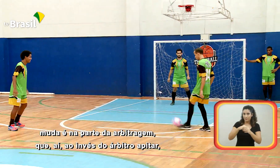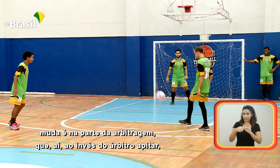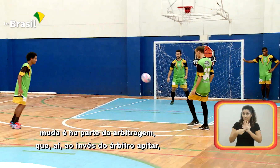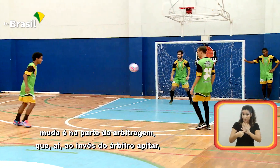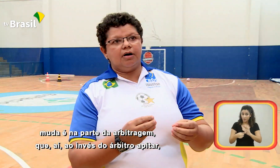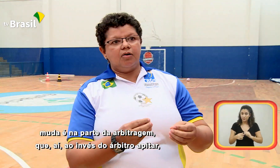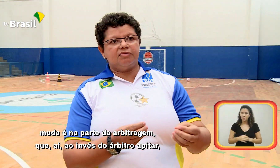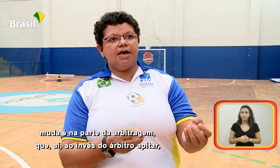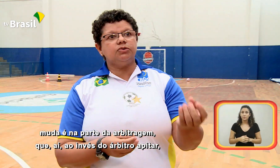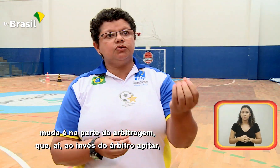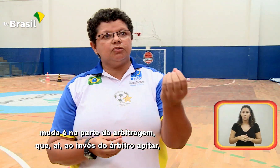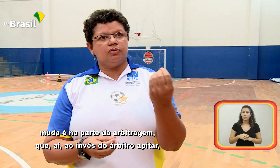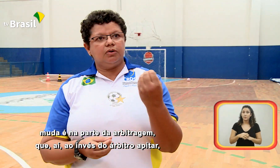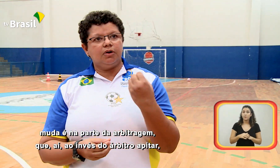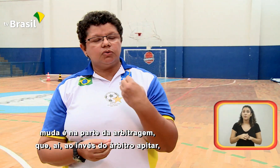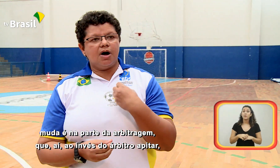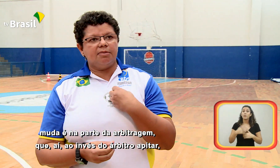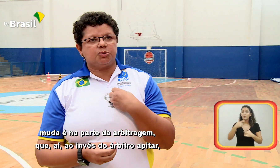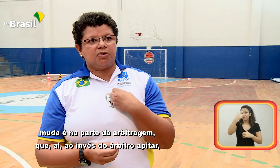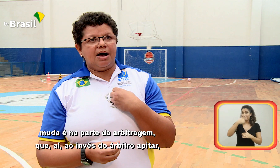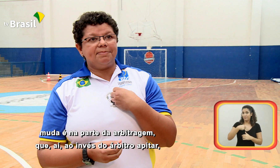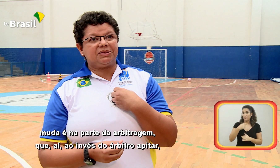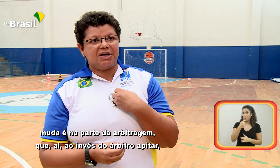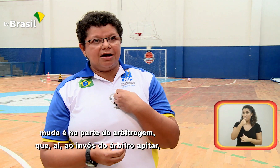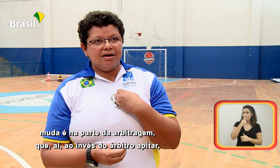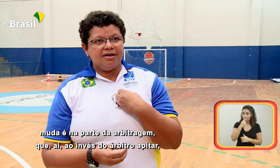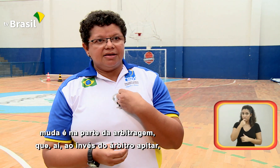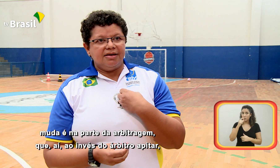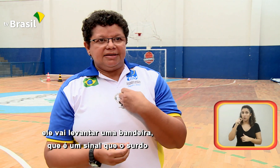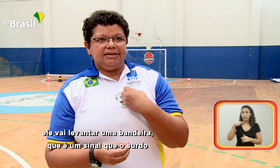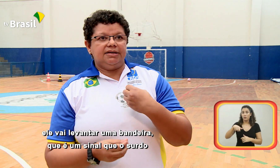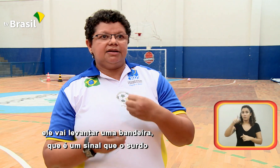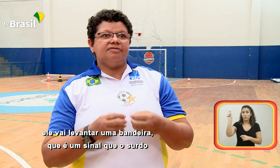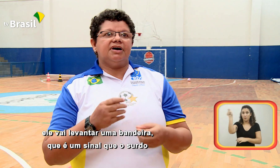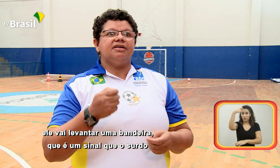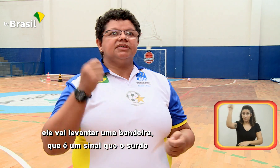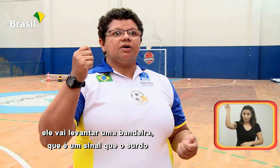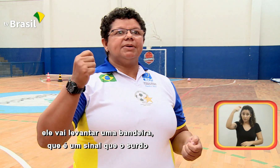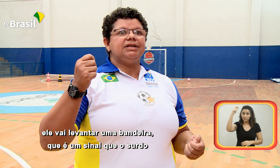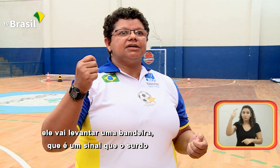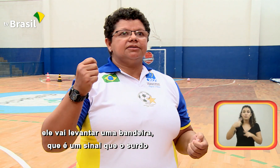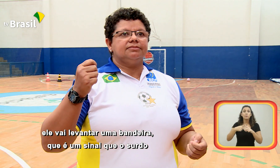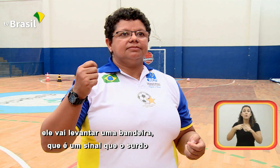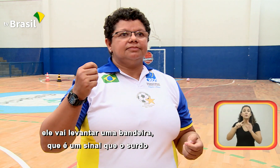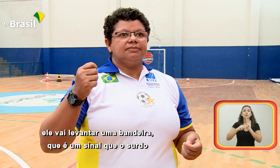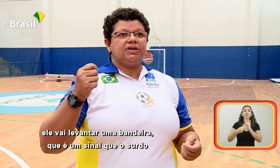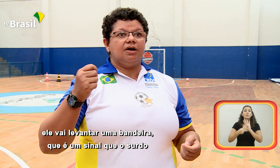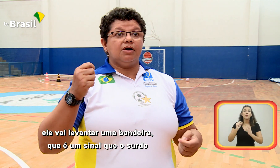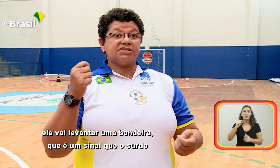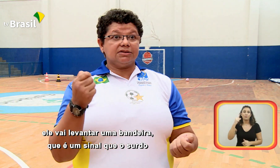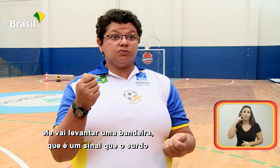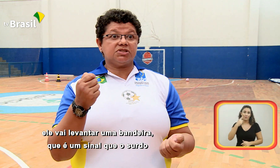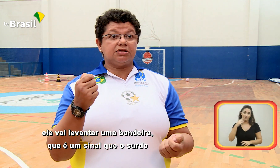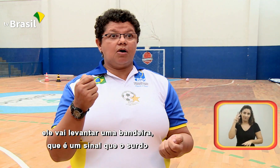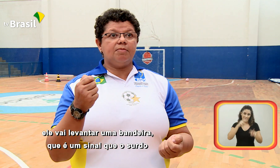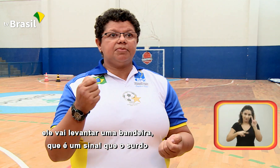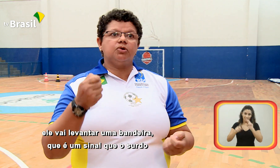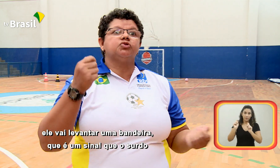aí, ao invés do árbitro apitar, ele vai levantar uma bandeira, que é um sinal que o surdo